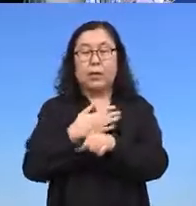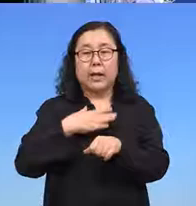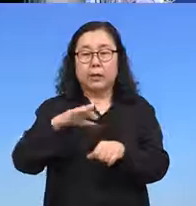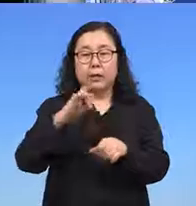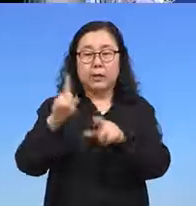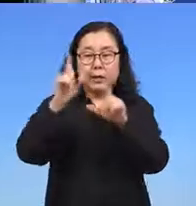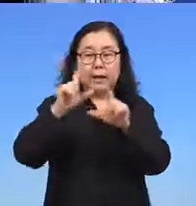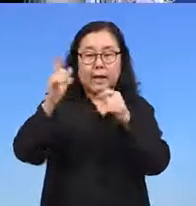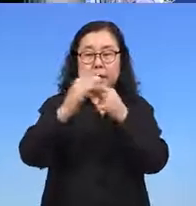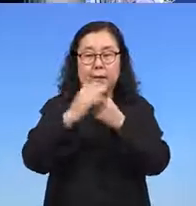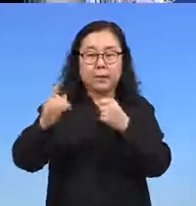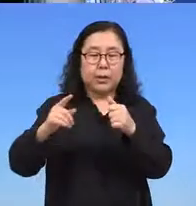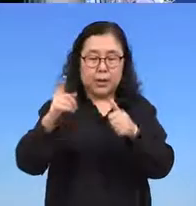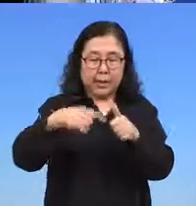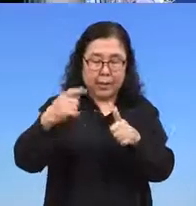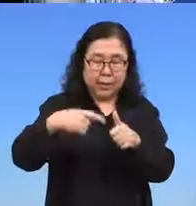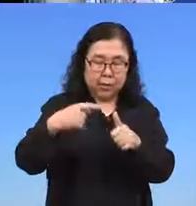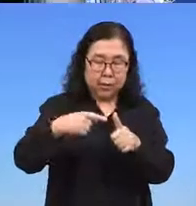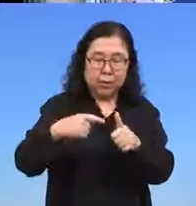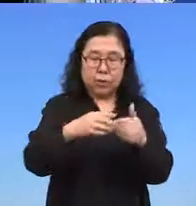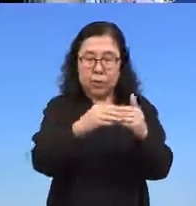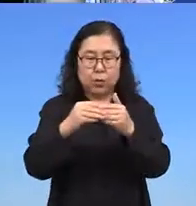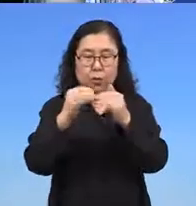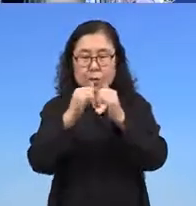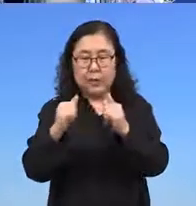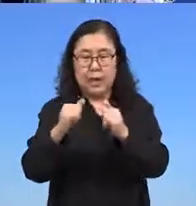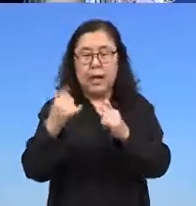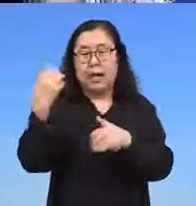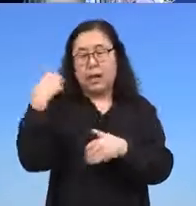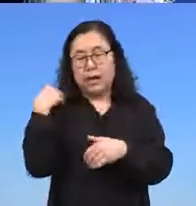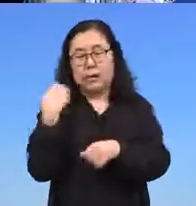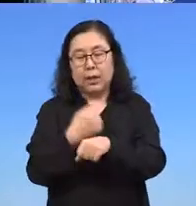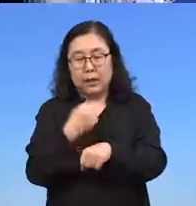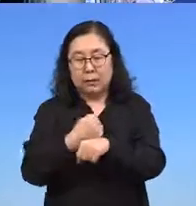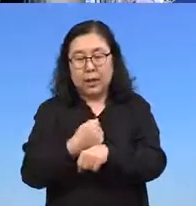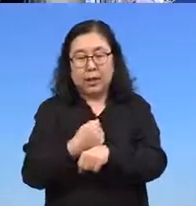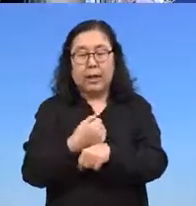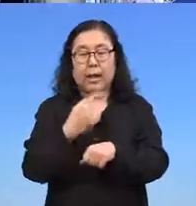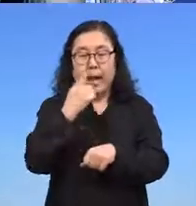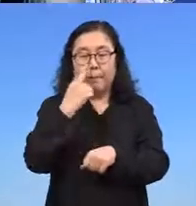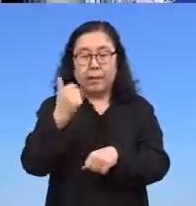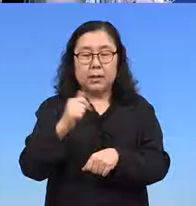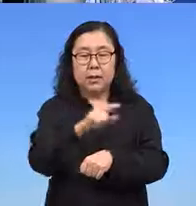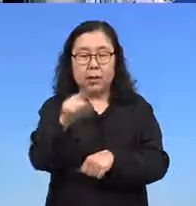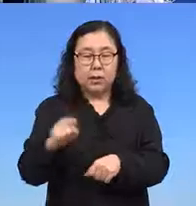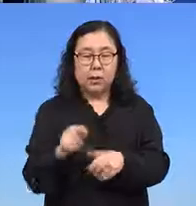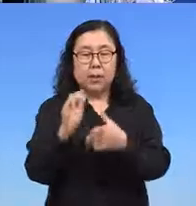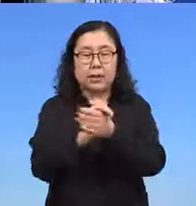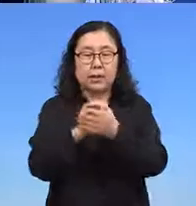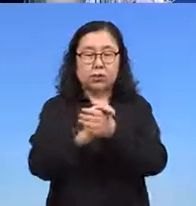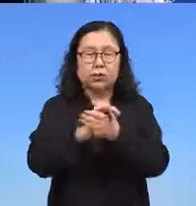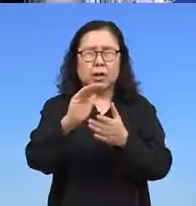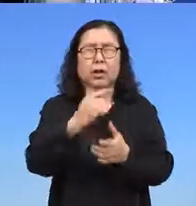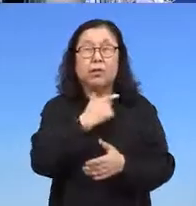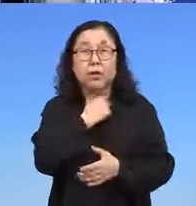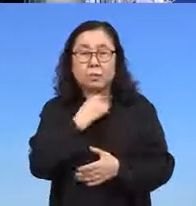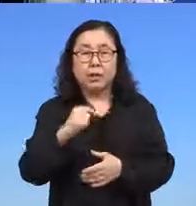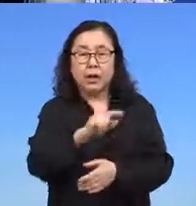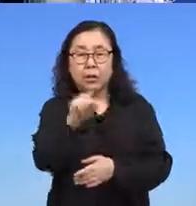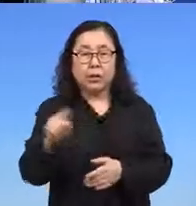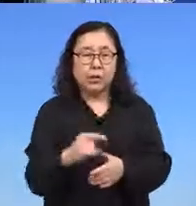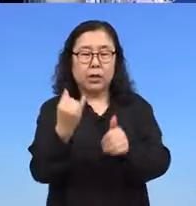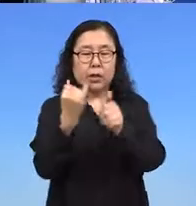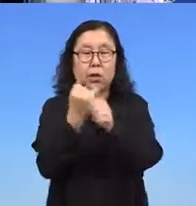있는 입장에서 너희들의 코치나 가이드 역할도 해야 되겠지만, 아빠는 정말 너희들과 친구가 되고 싶구나.